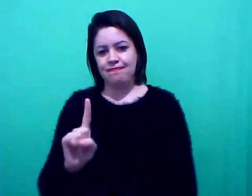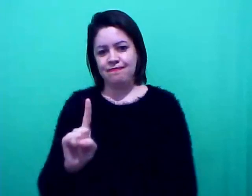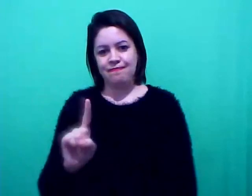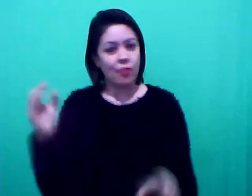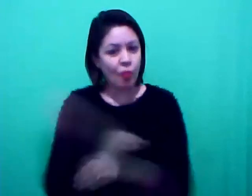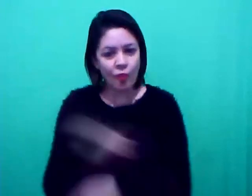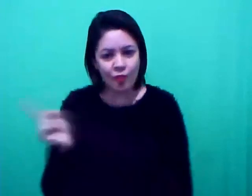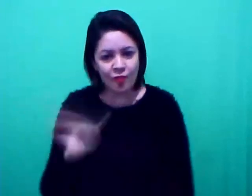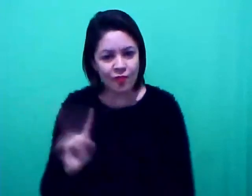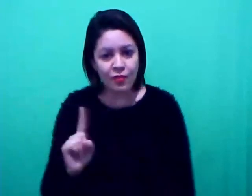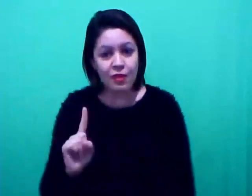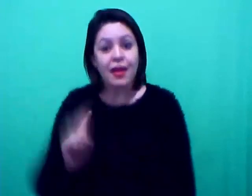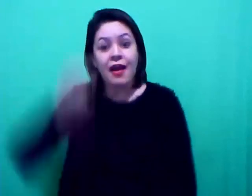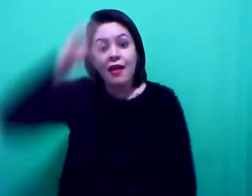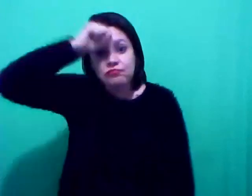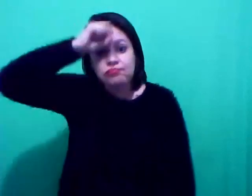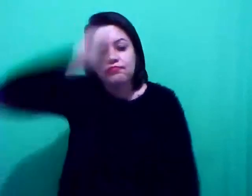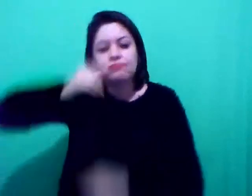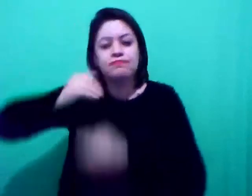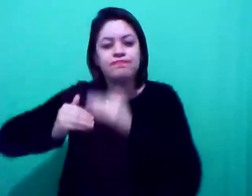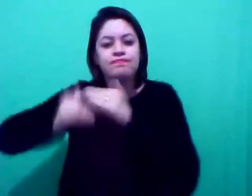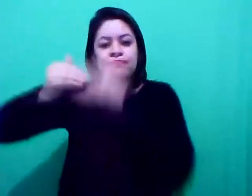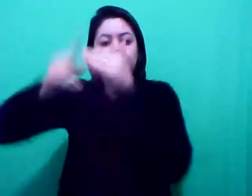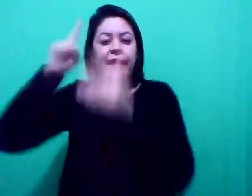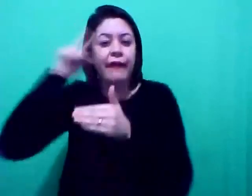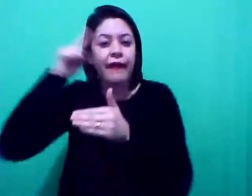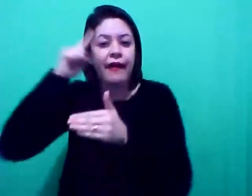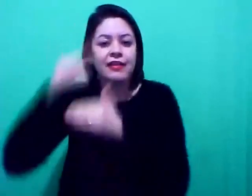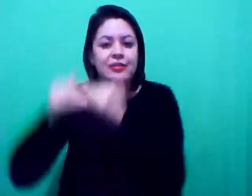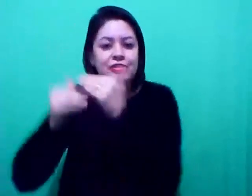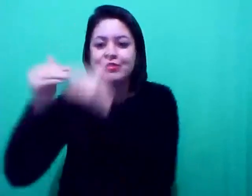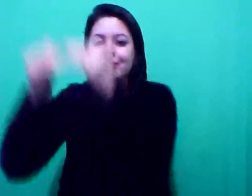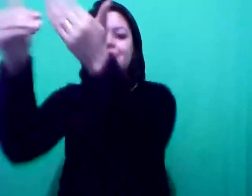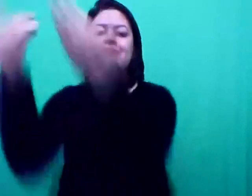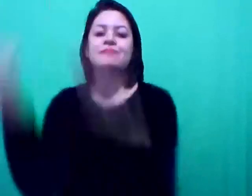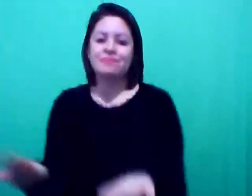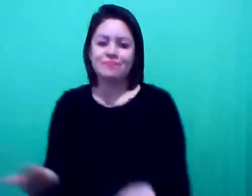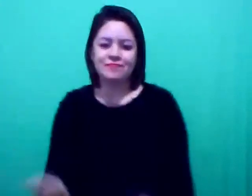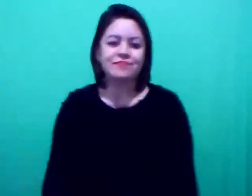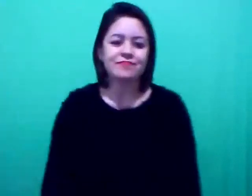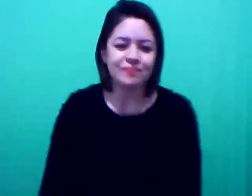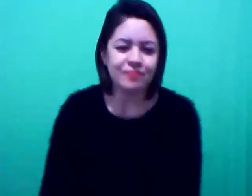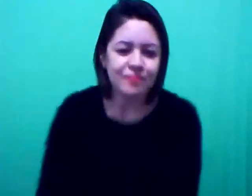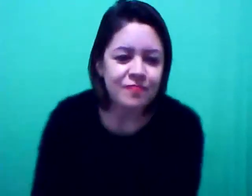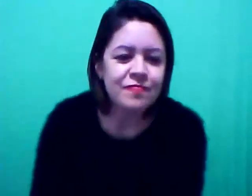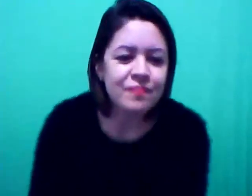confesso que não posso parar nunca, que a língua ela está sempre em mudança e o contato é diário, nós temos que evoluir dia